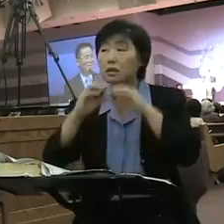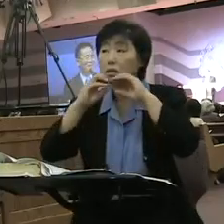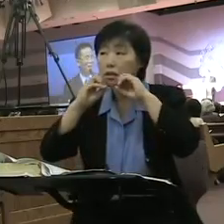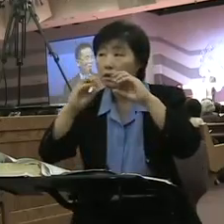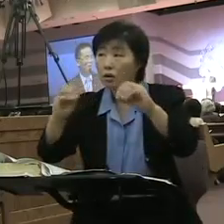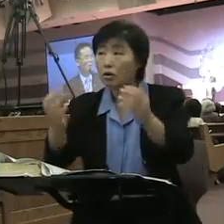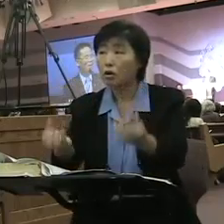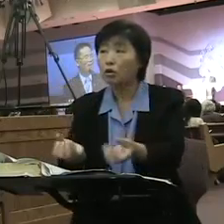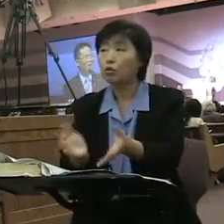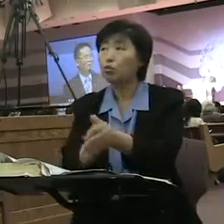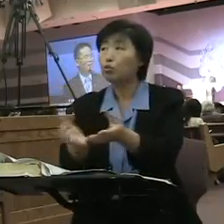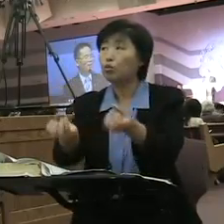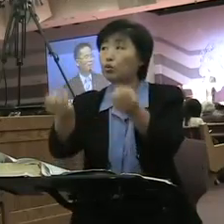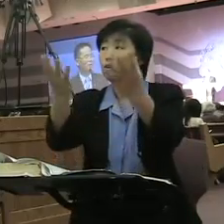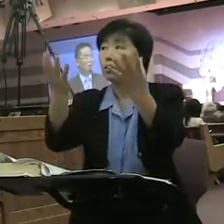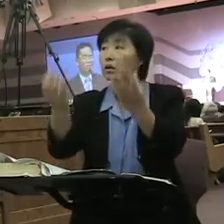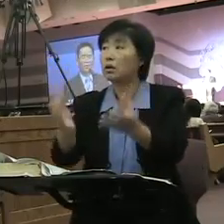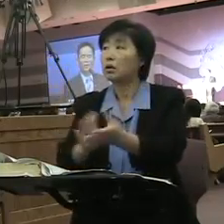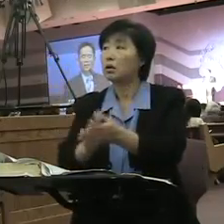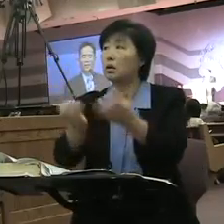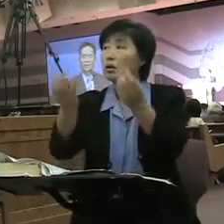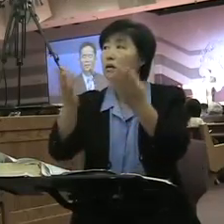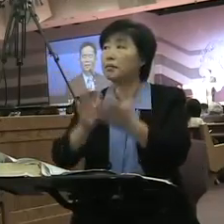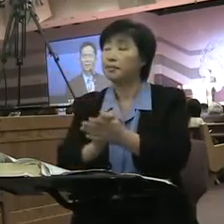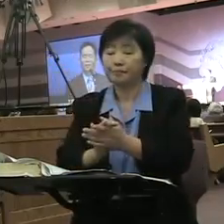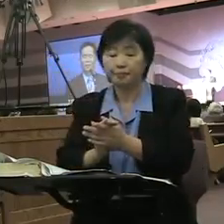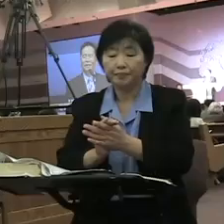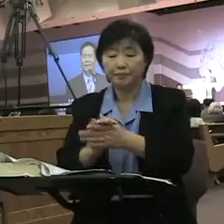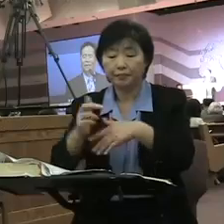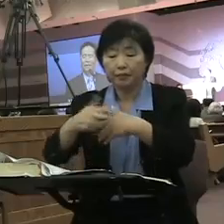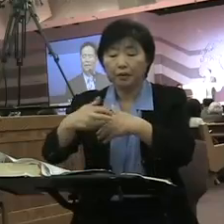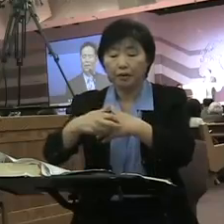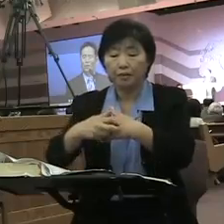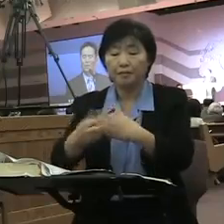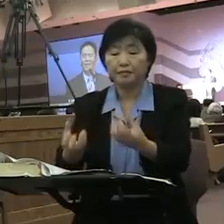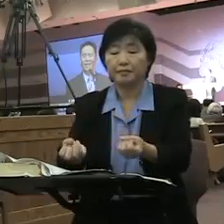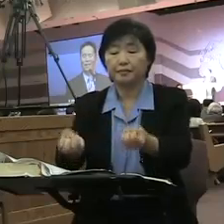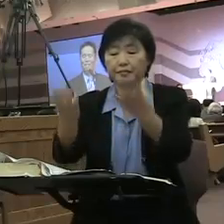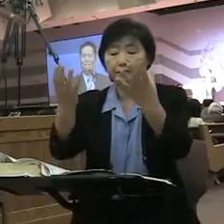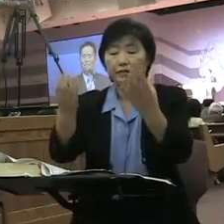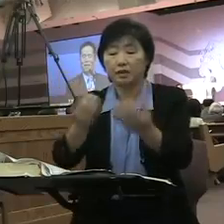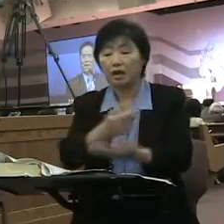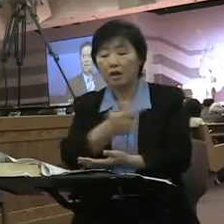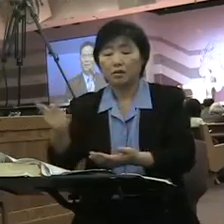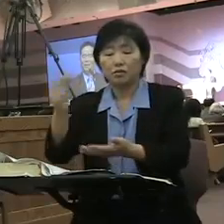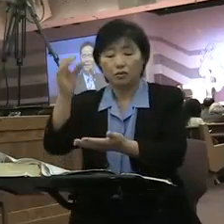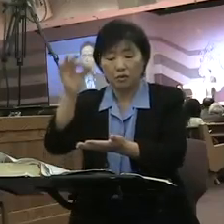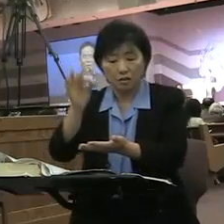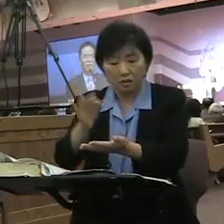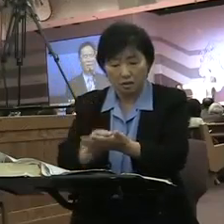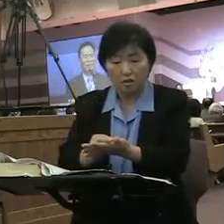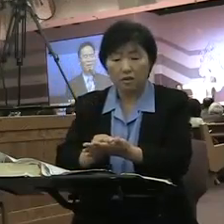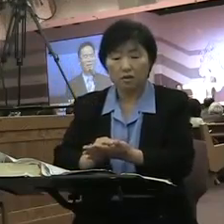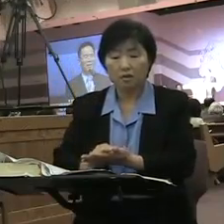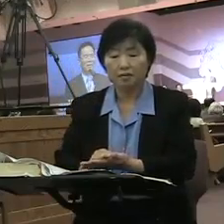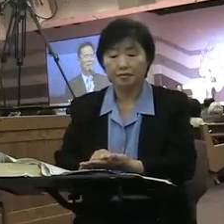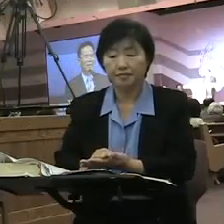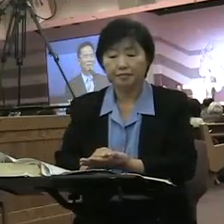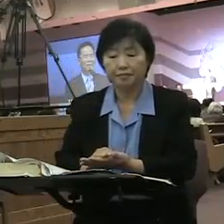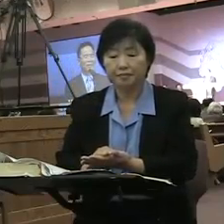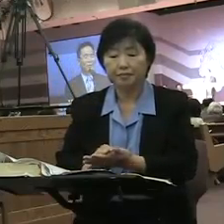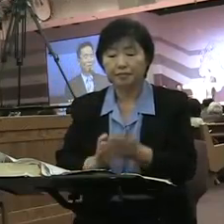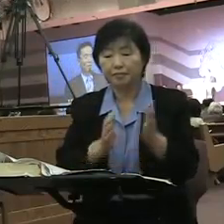은혜 받으시기를 바라고요. 또 의료사역축제를 통해서 여러분 아주 싸게, 해마다 저희 교회가